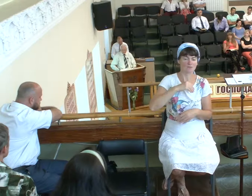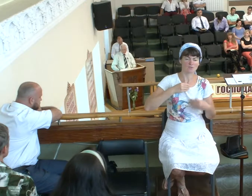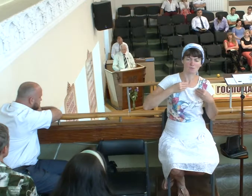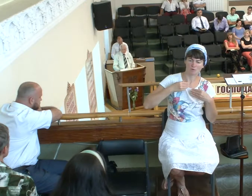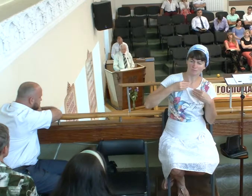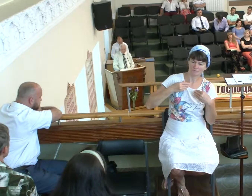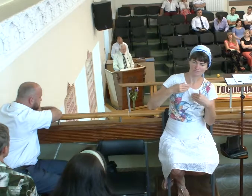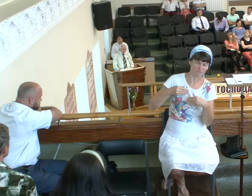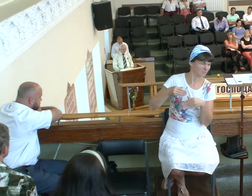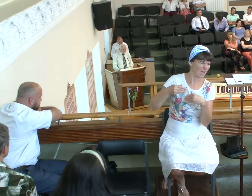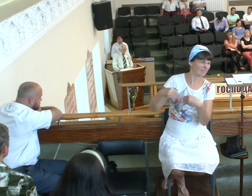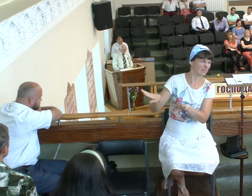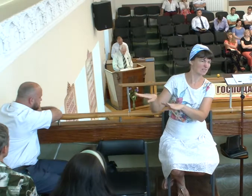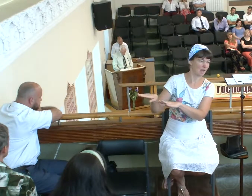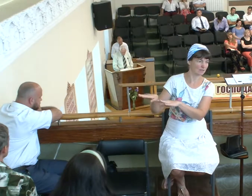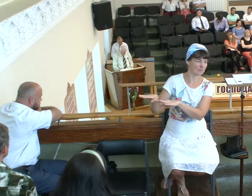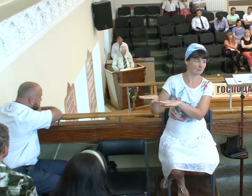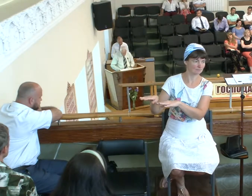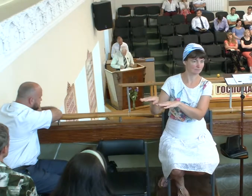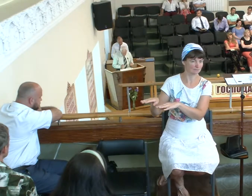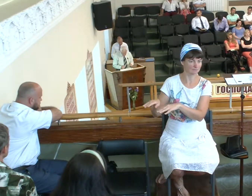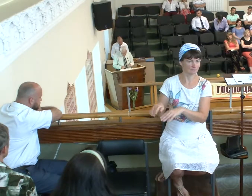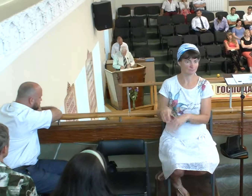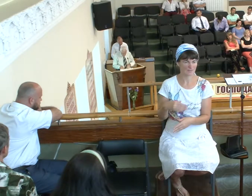отказался. Друзья дорогие,